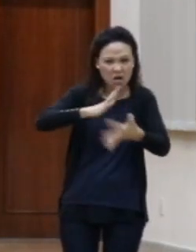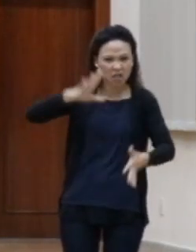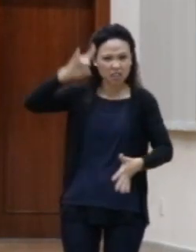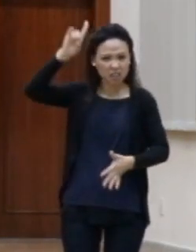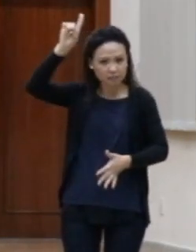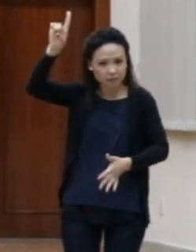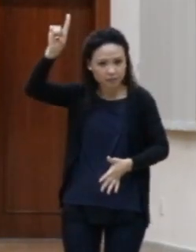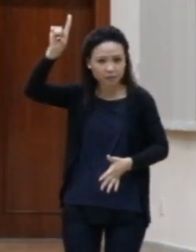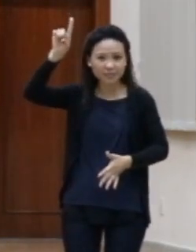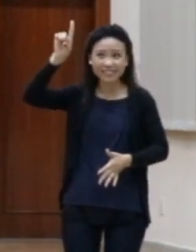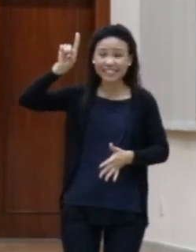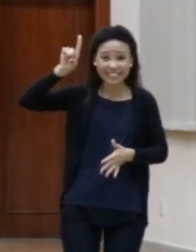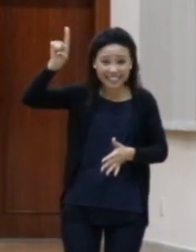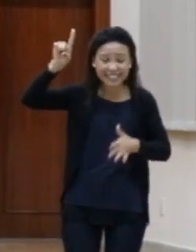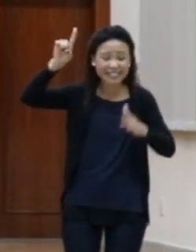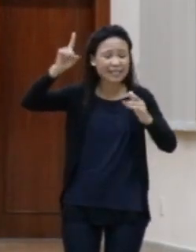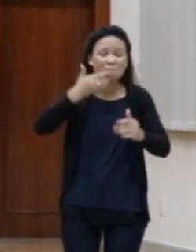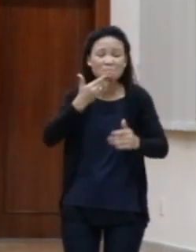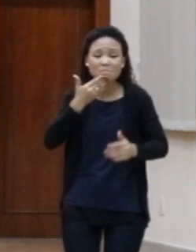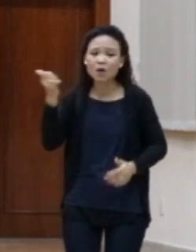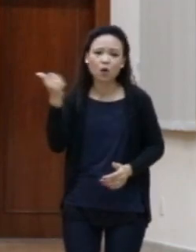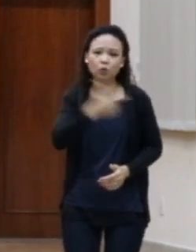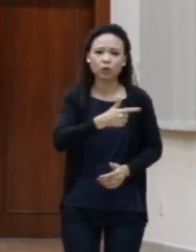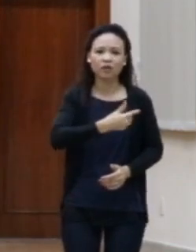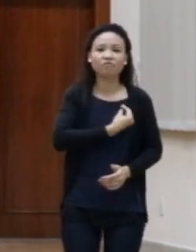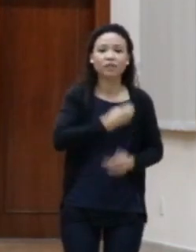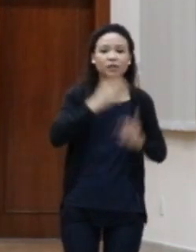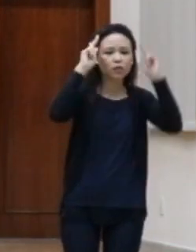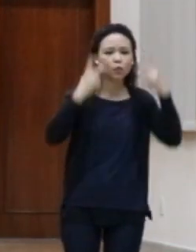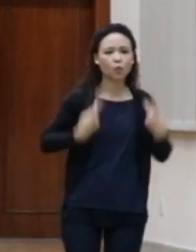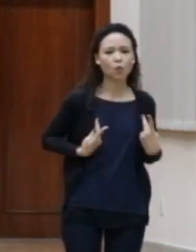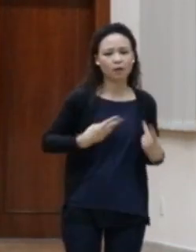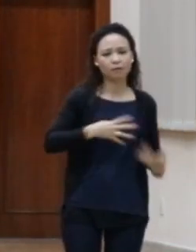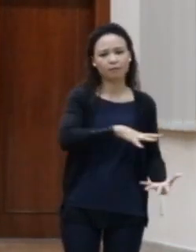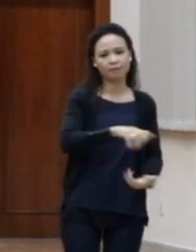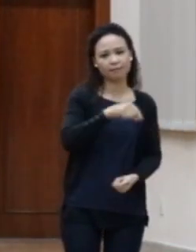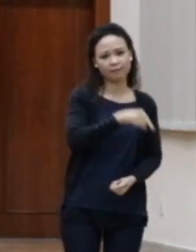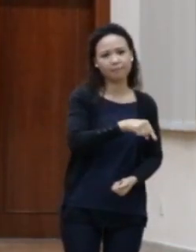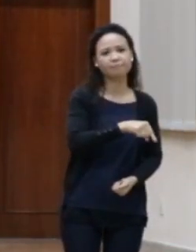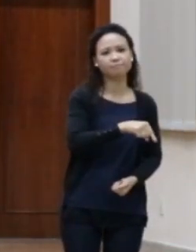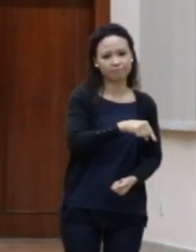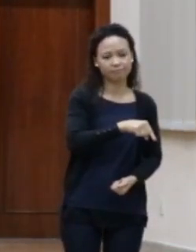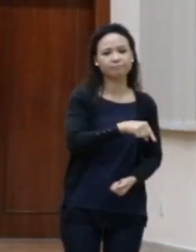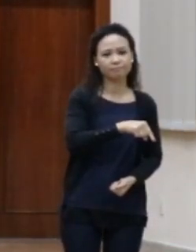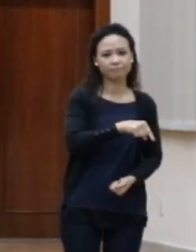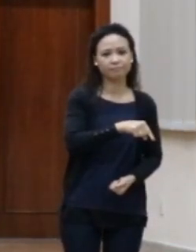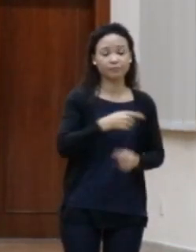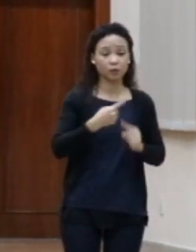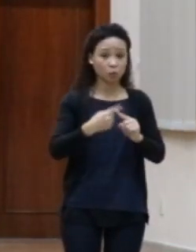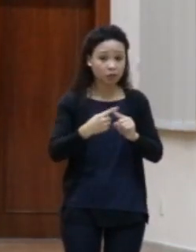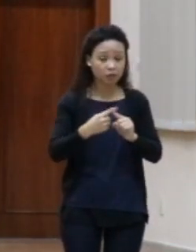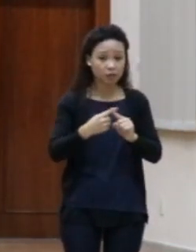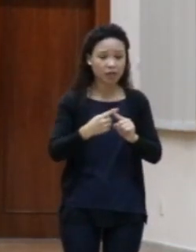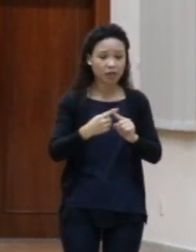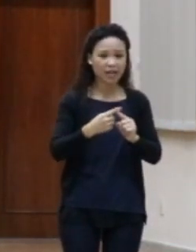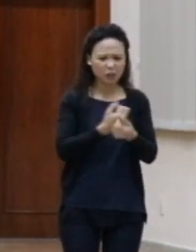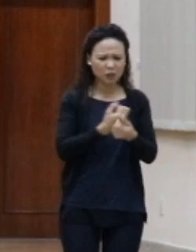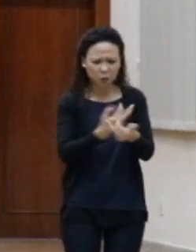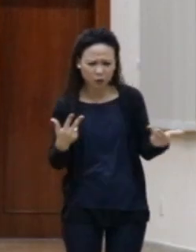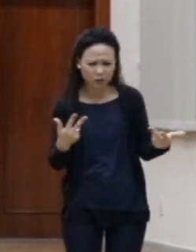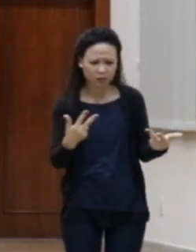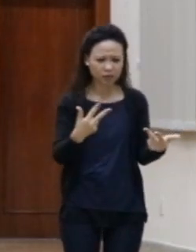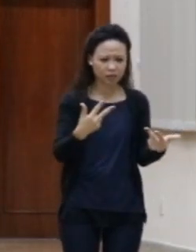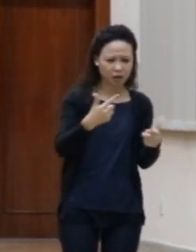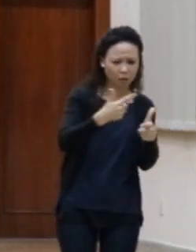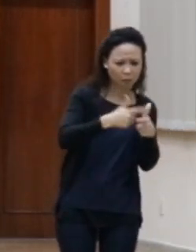vida, não somente os propósitos de Deus nos consolarão, mas eles nos fortalecerão,